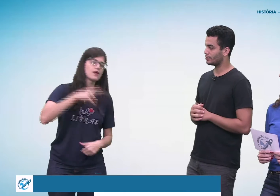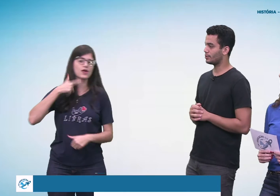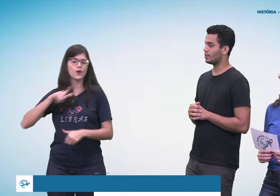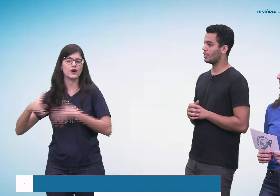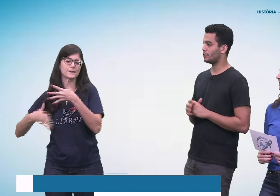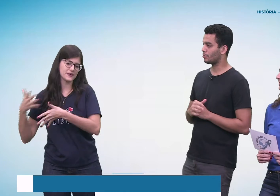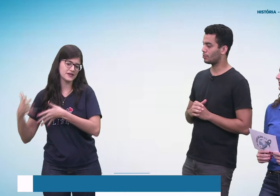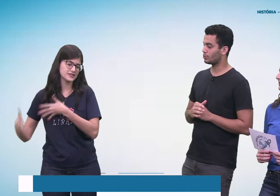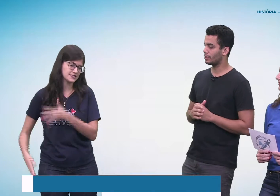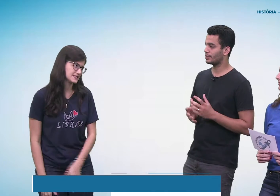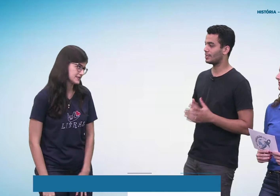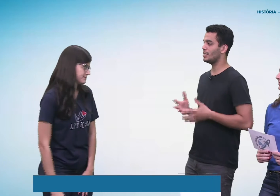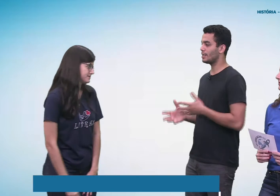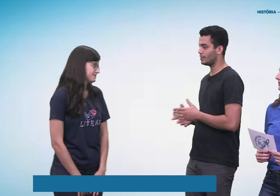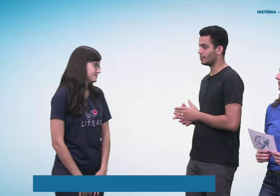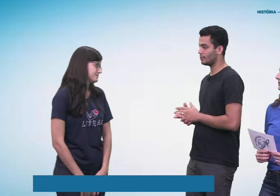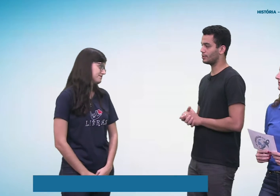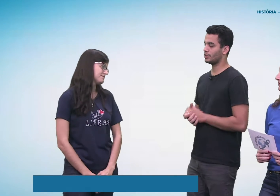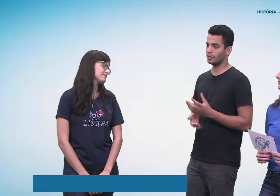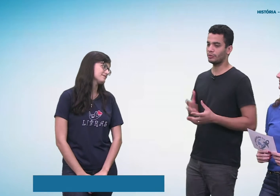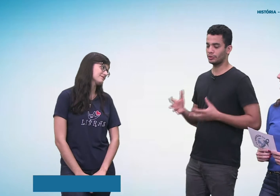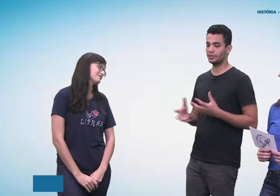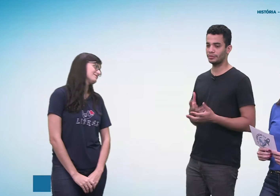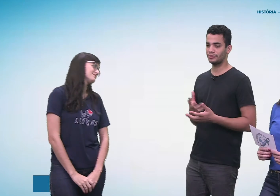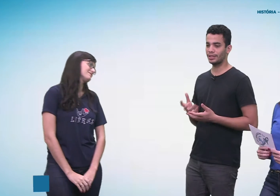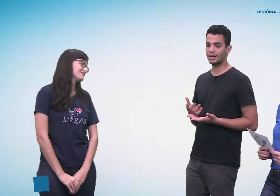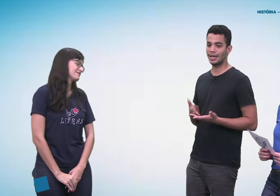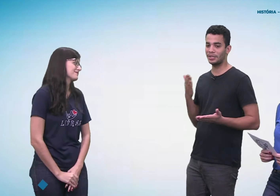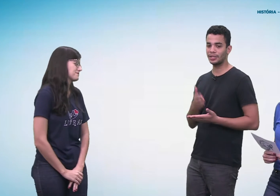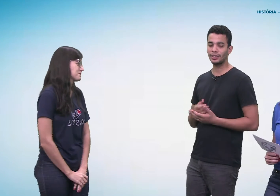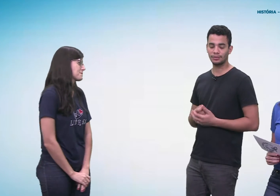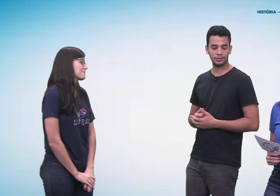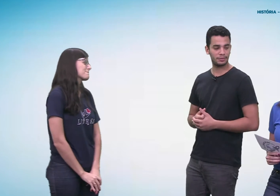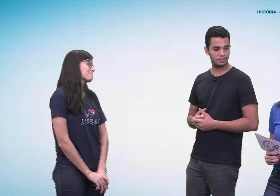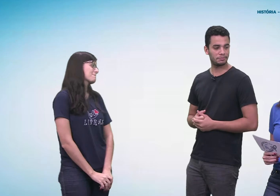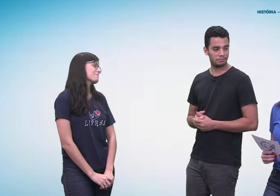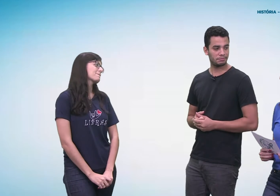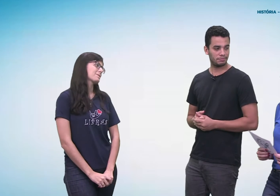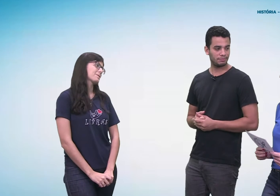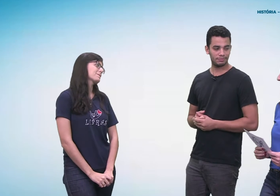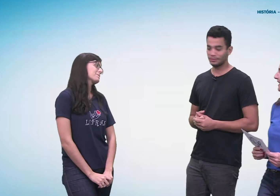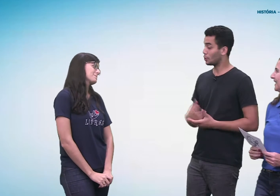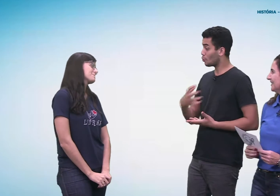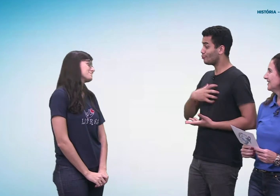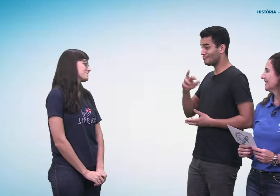isso na língua portuguesa e na Libras? Tem um jeito de falar, é bem direto. Uma forma diferente, né?